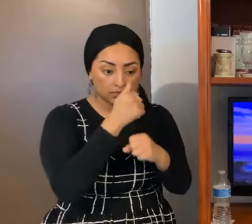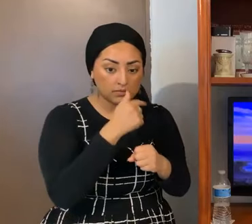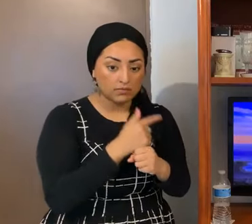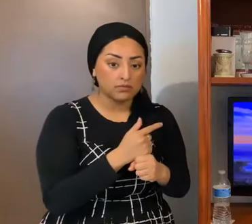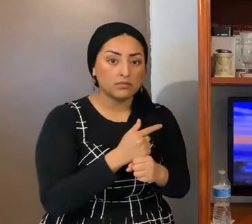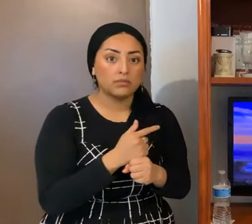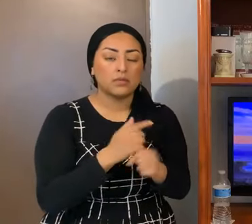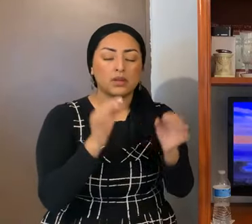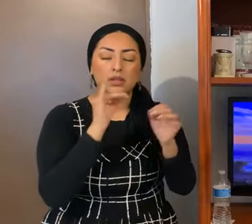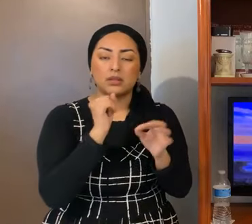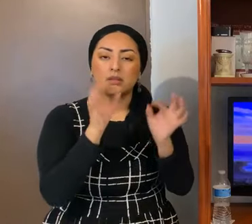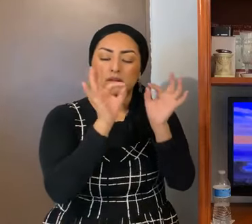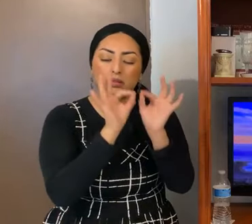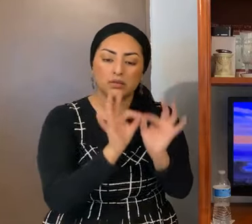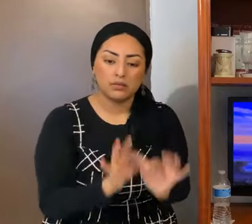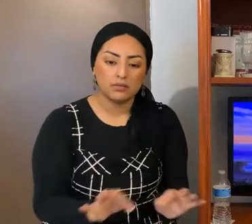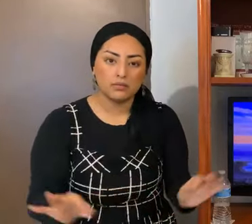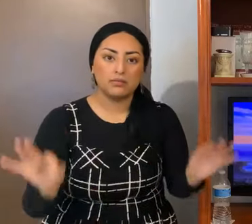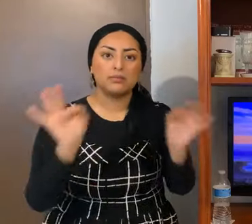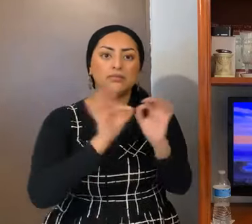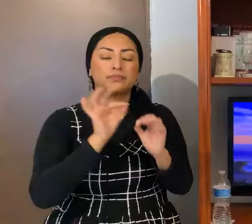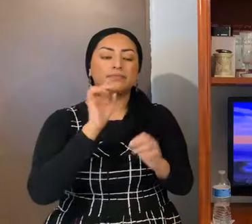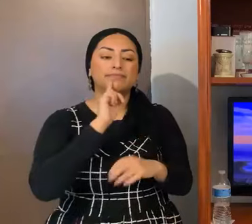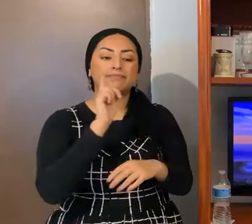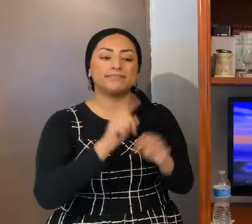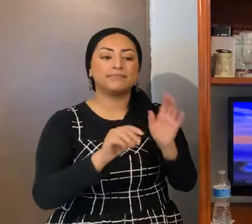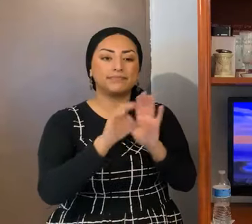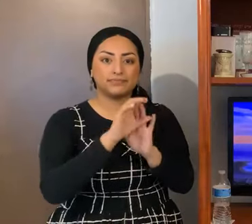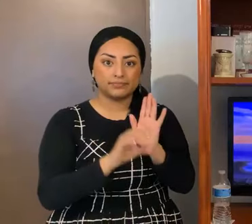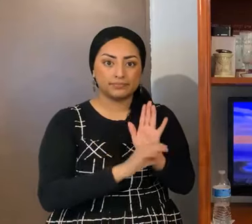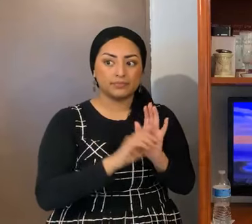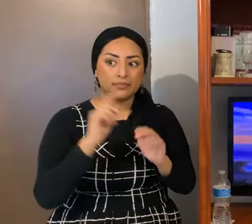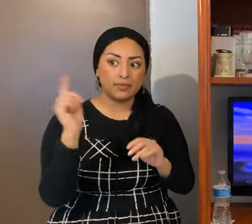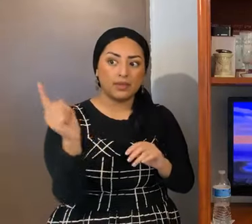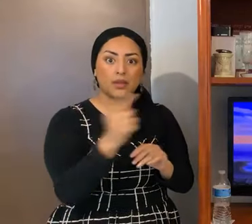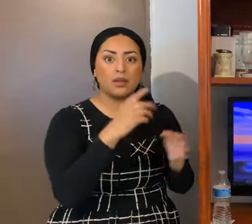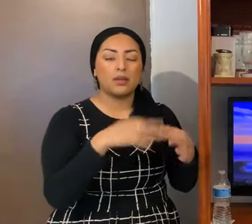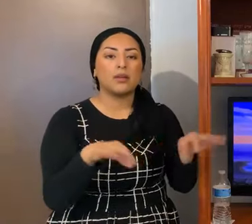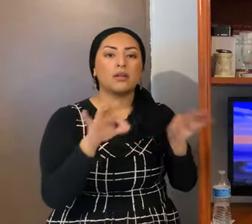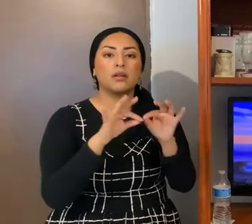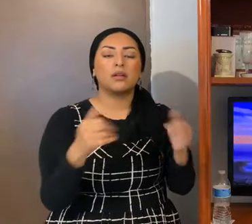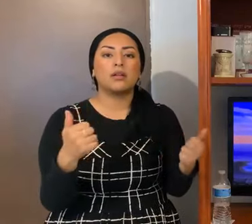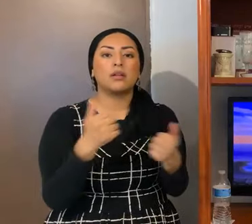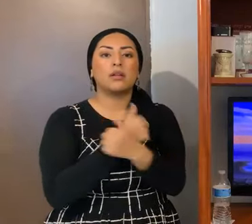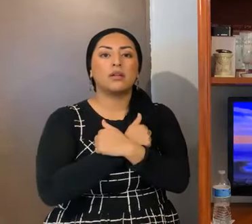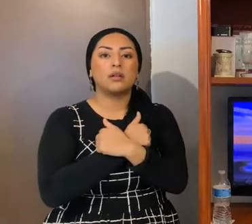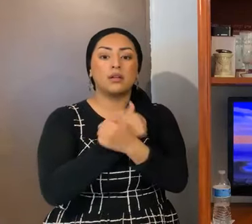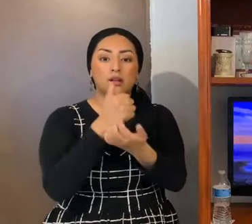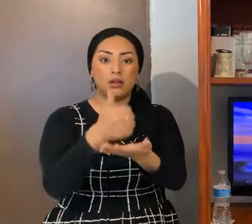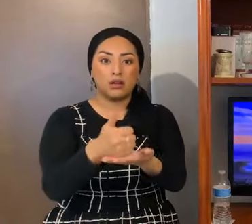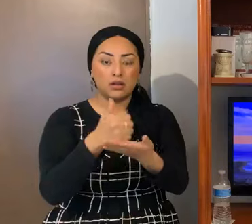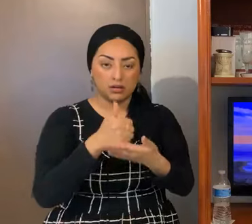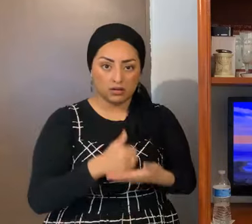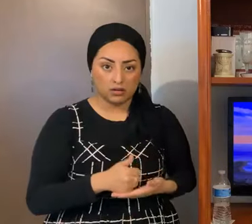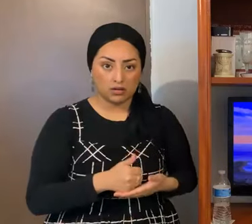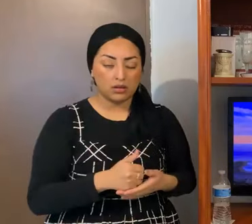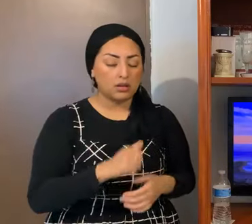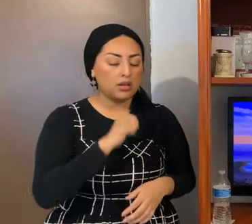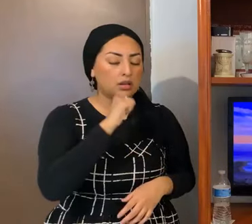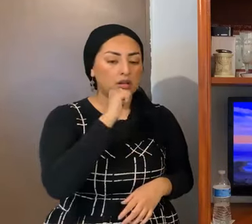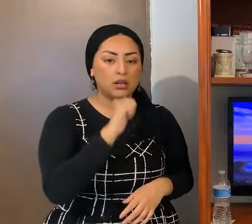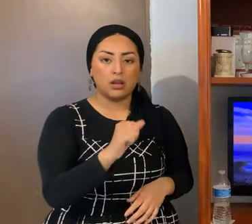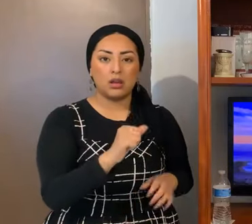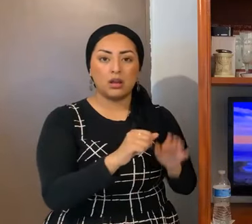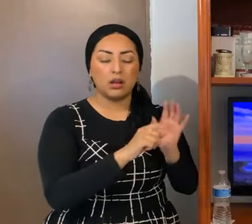es opcional, es un mandamiento. Tenemos que amarnos, tenemos que ayudarnos, sin